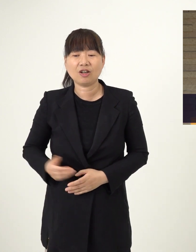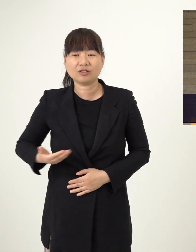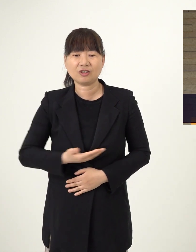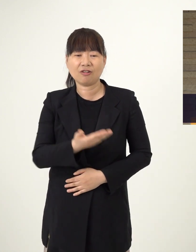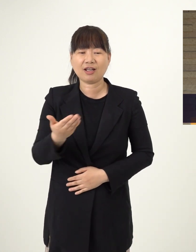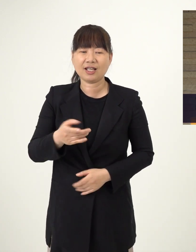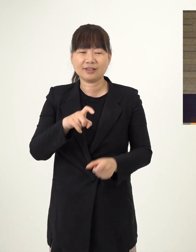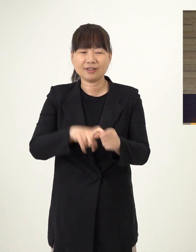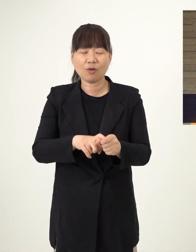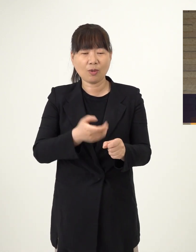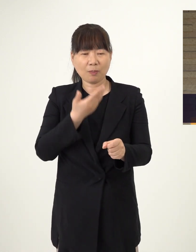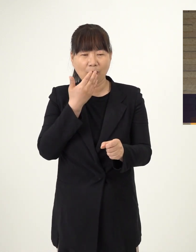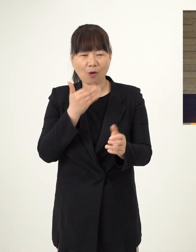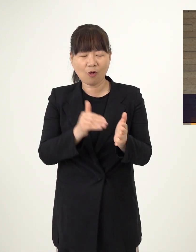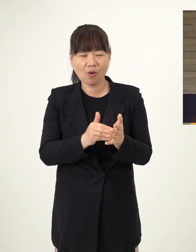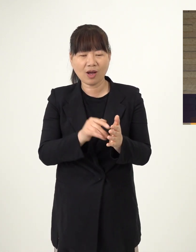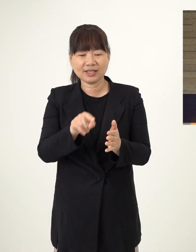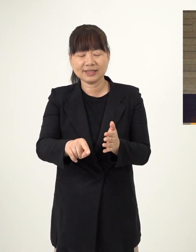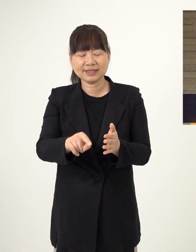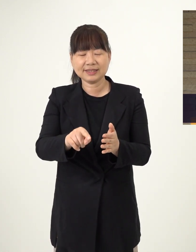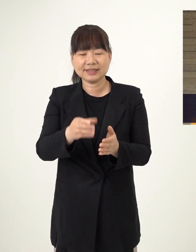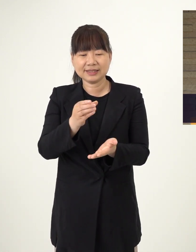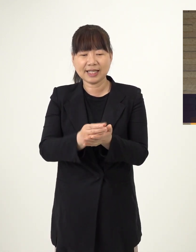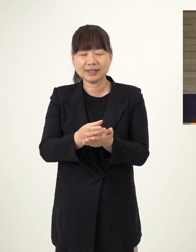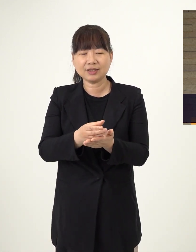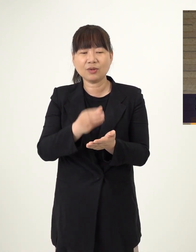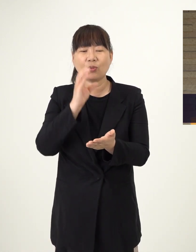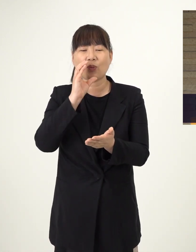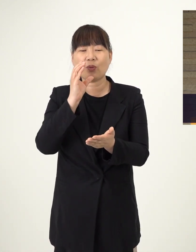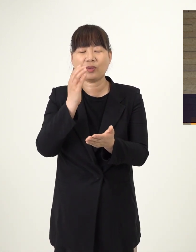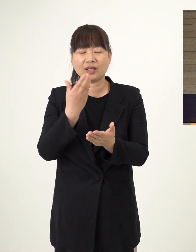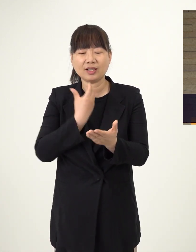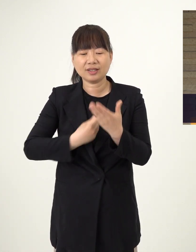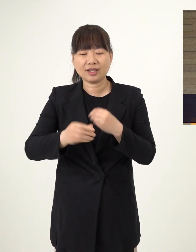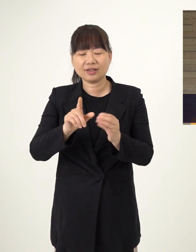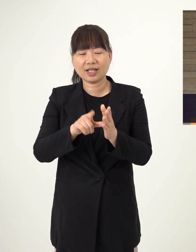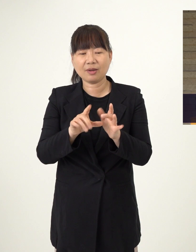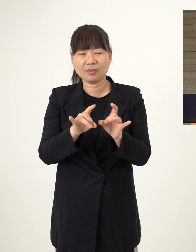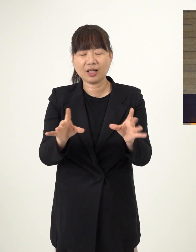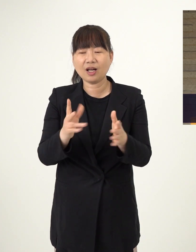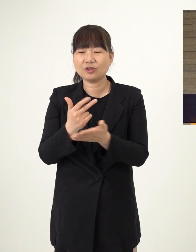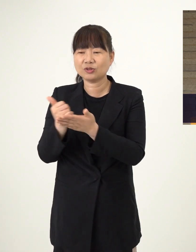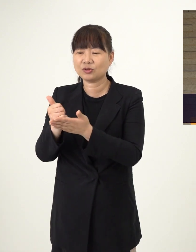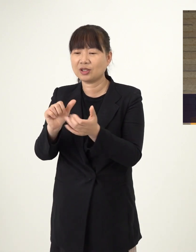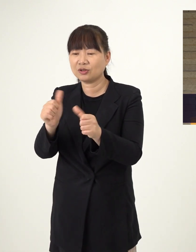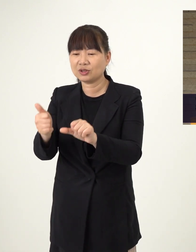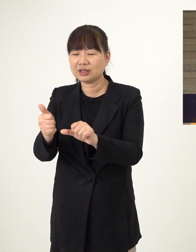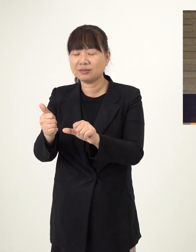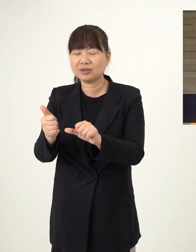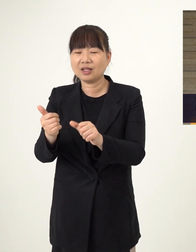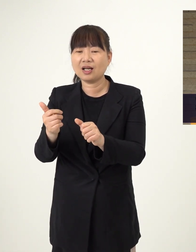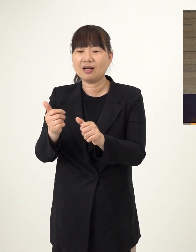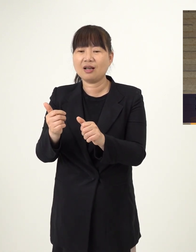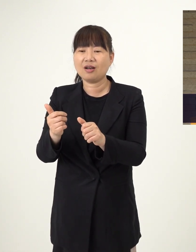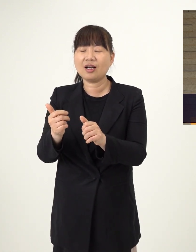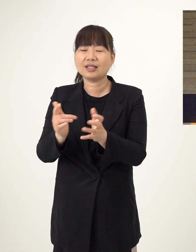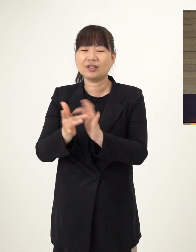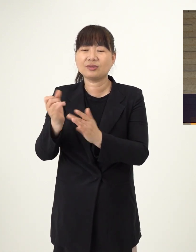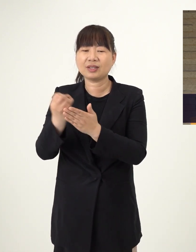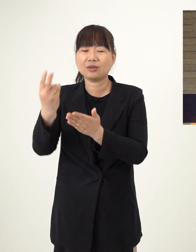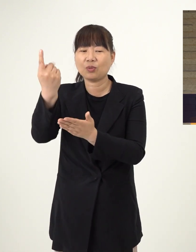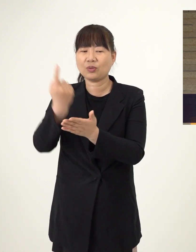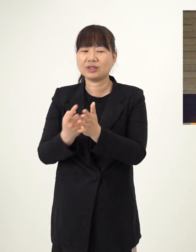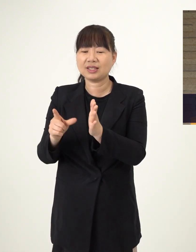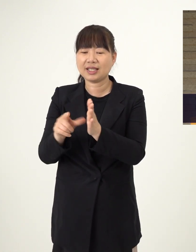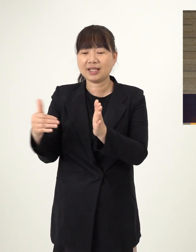너희가 이 떡을 먹으며 이 잔을 마실 때마다 주의 죽으심을 그가 오실 때까지 전하는 것이니라. 우리가